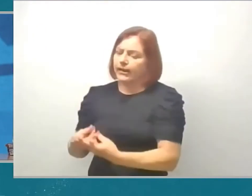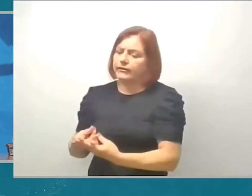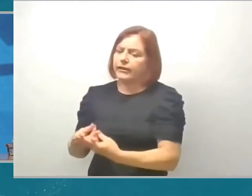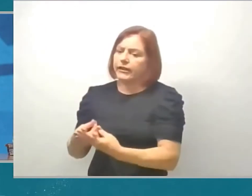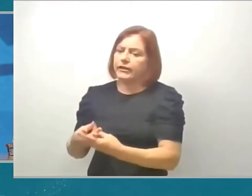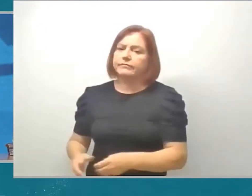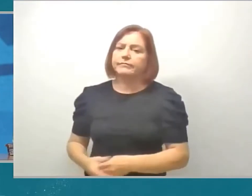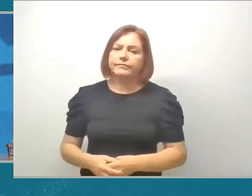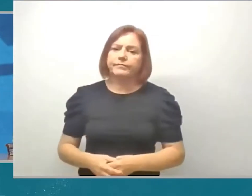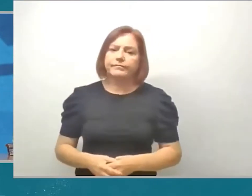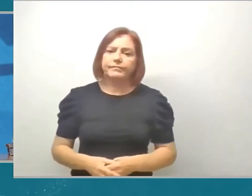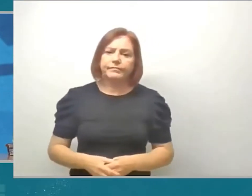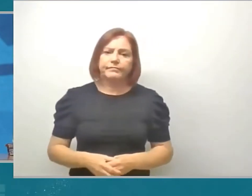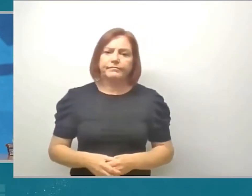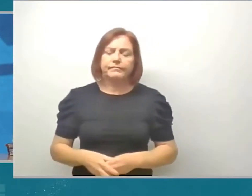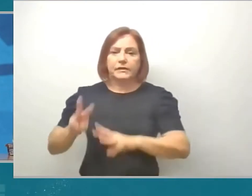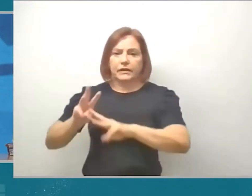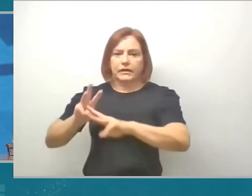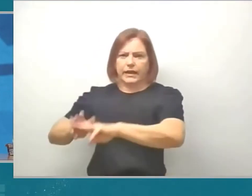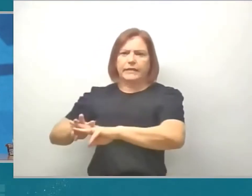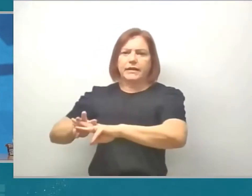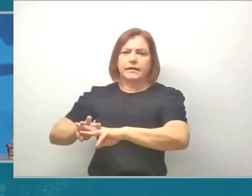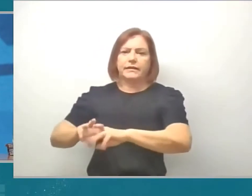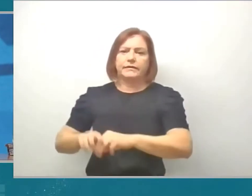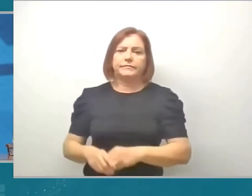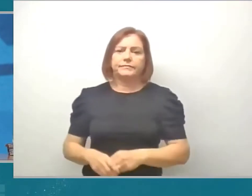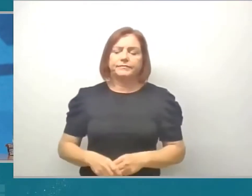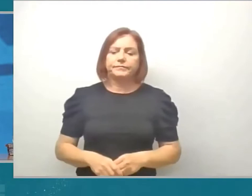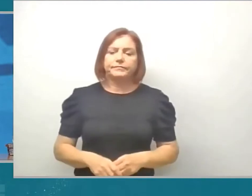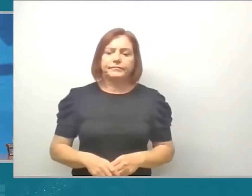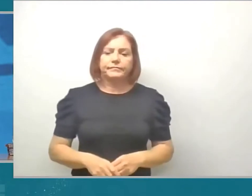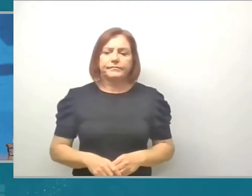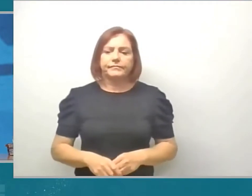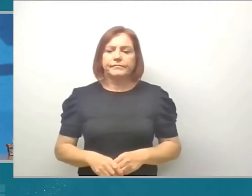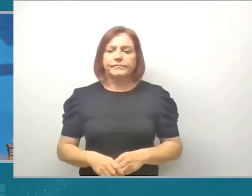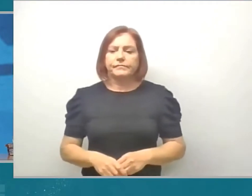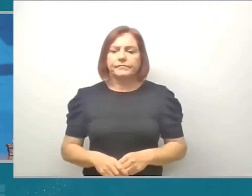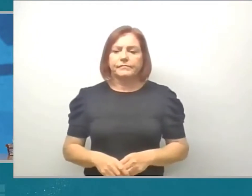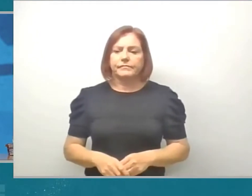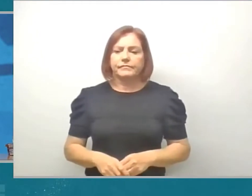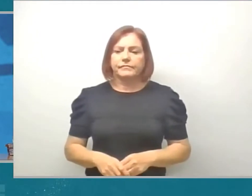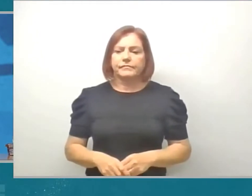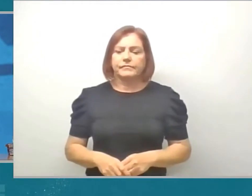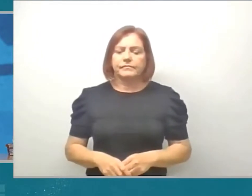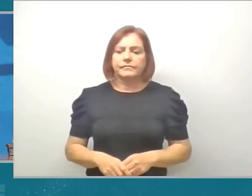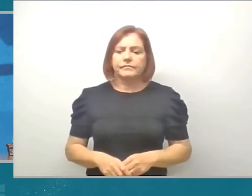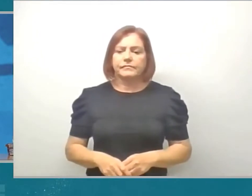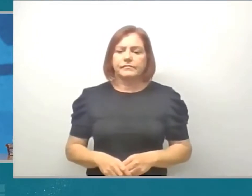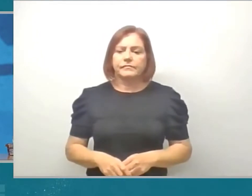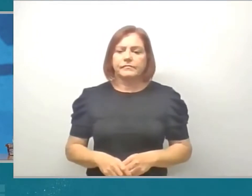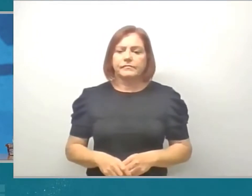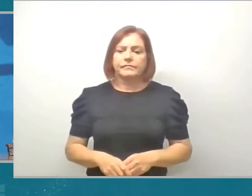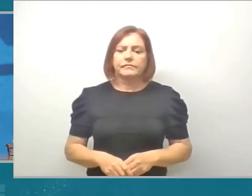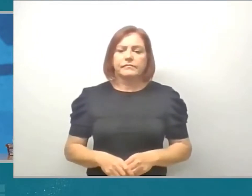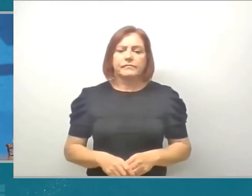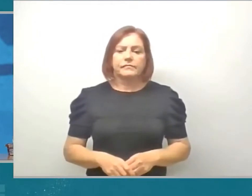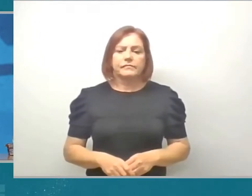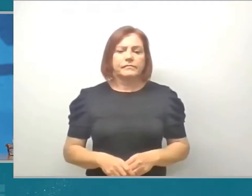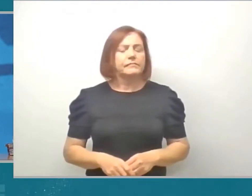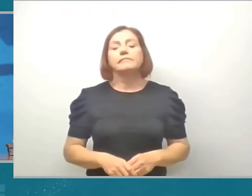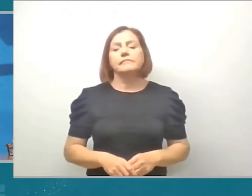Versículo 25. Ora, entre os discípulos de João e um judeu, suscitou-se uma contenda com